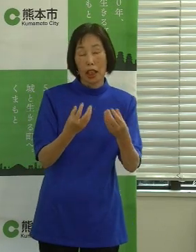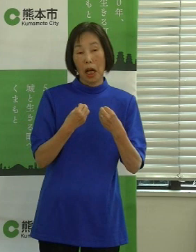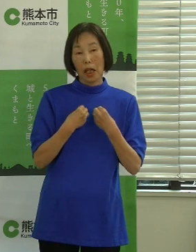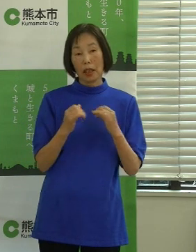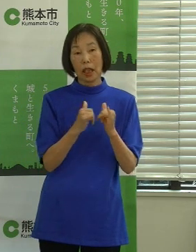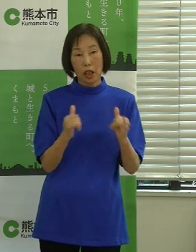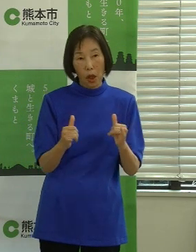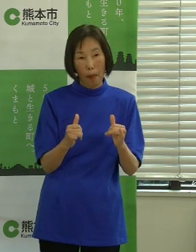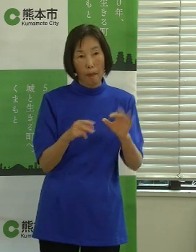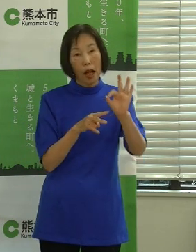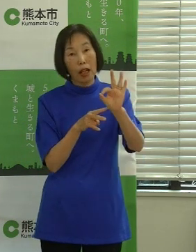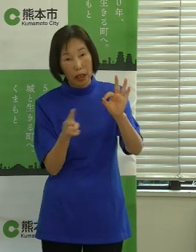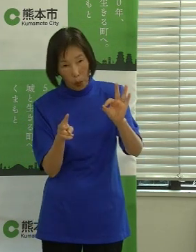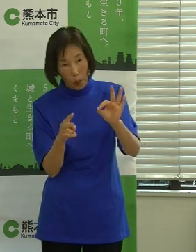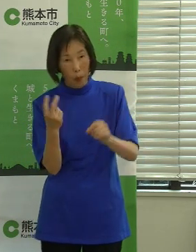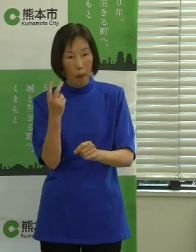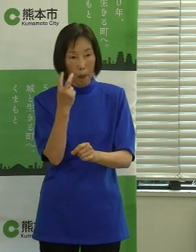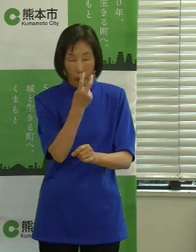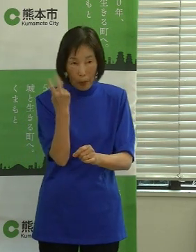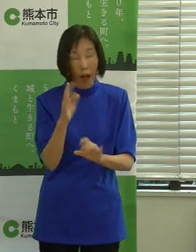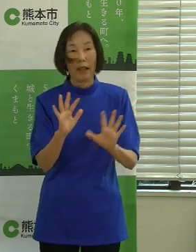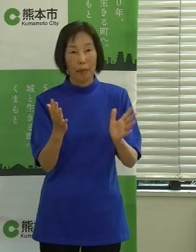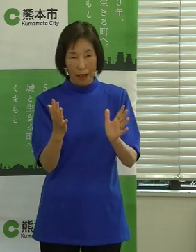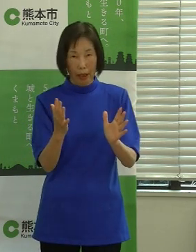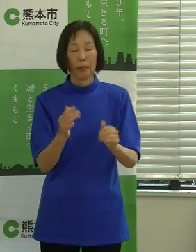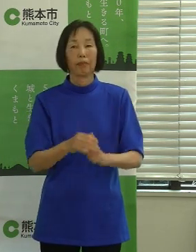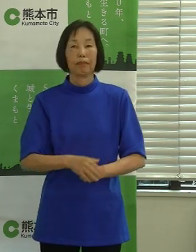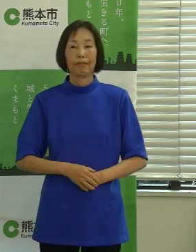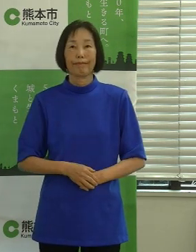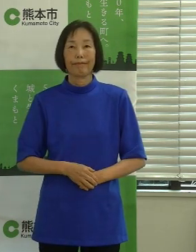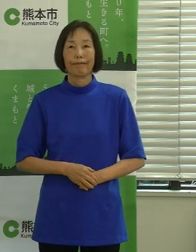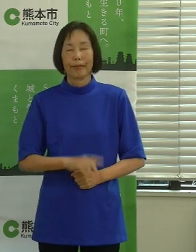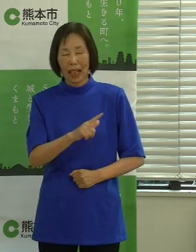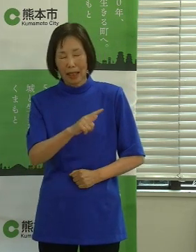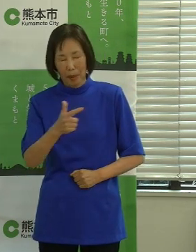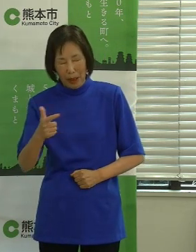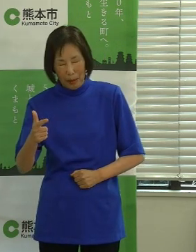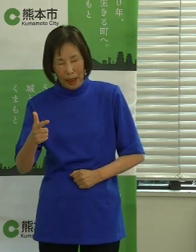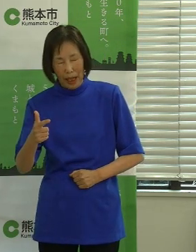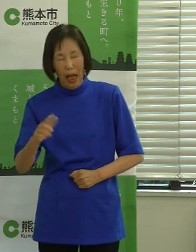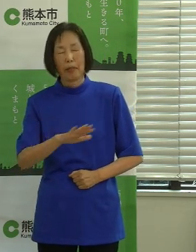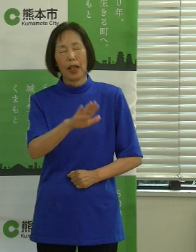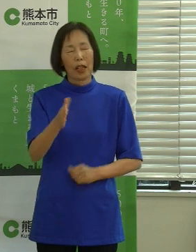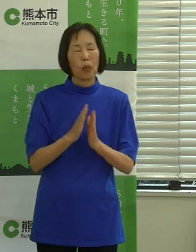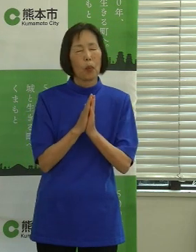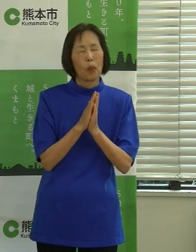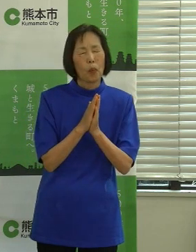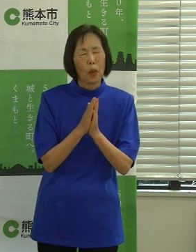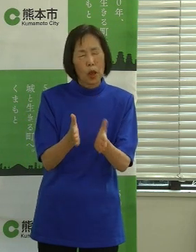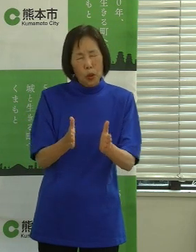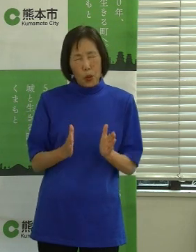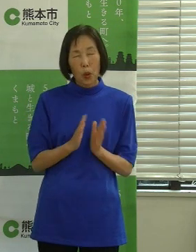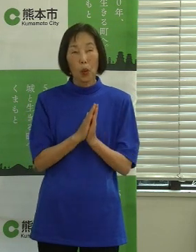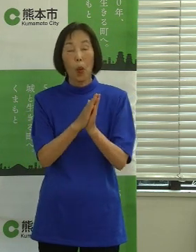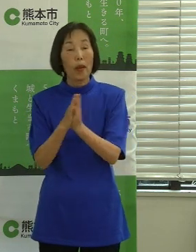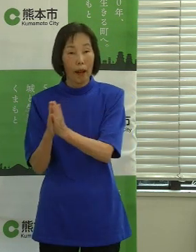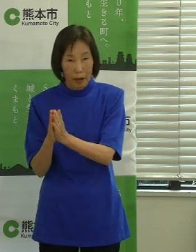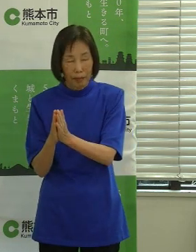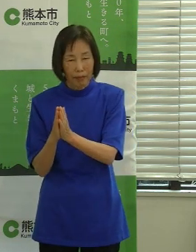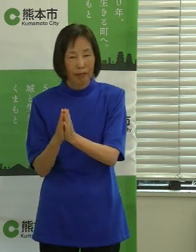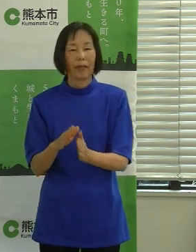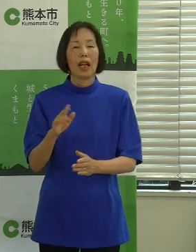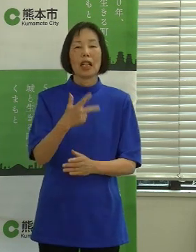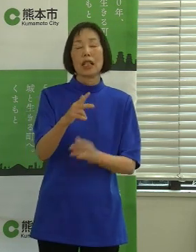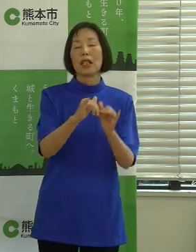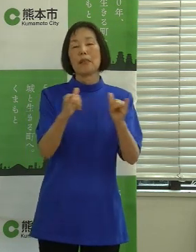確認をされておりません。これはさまざまな自粛のお願い等に対する市民